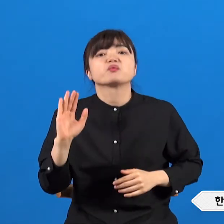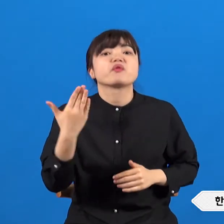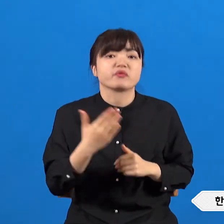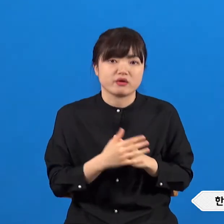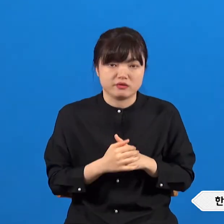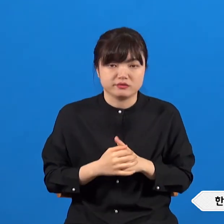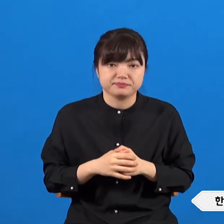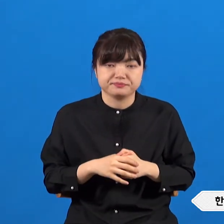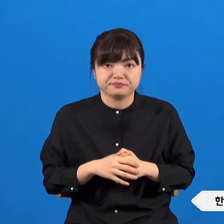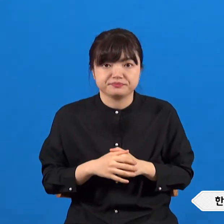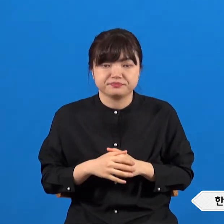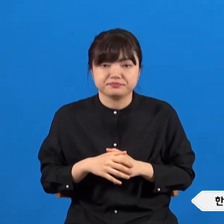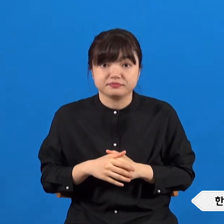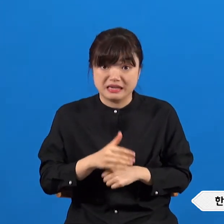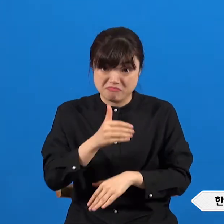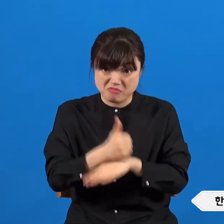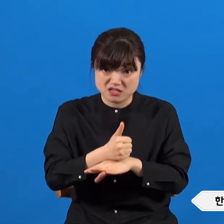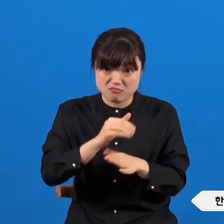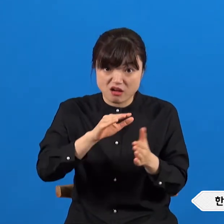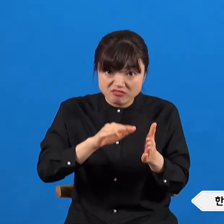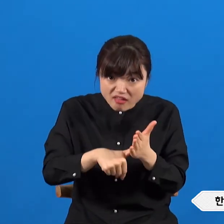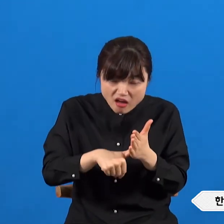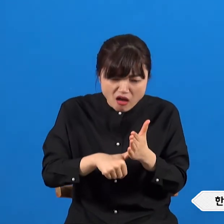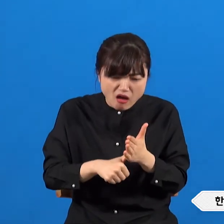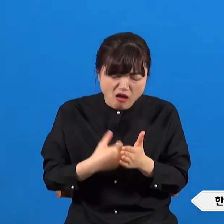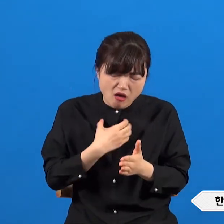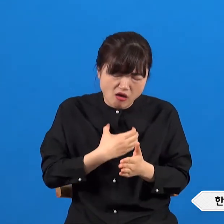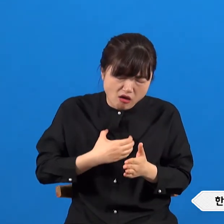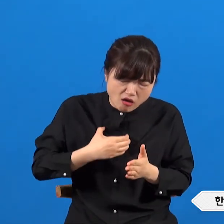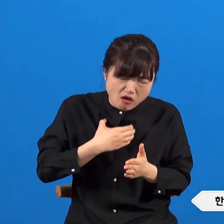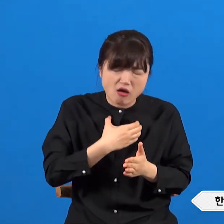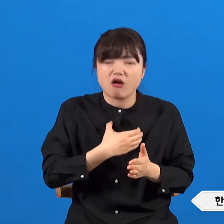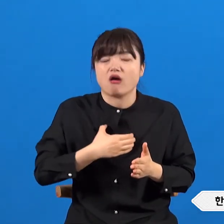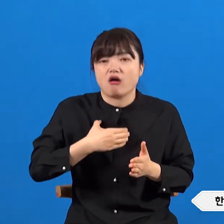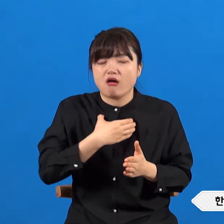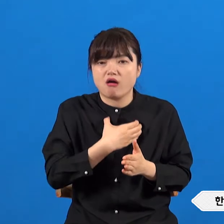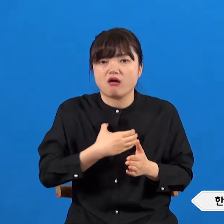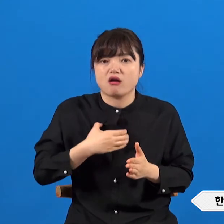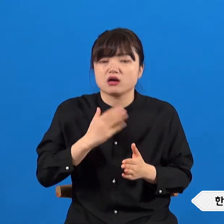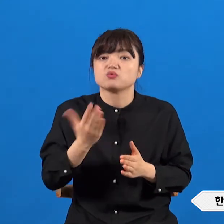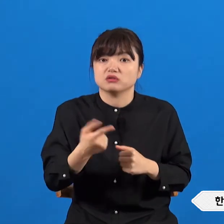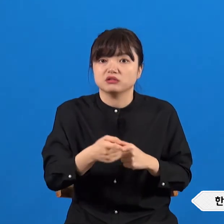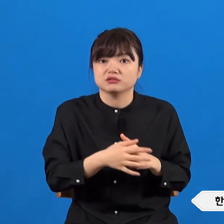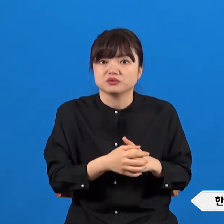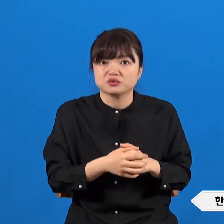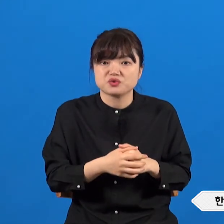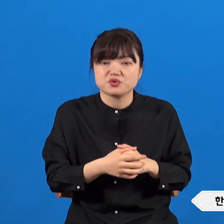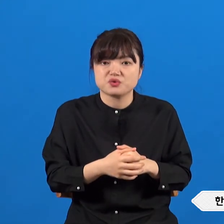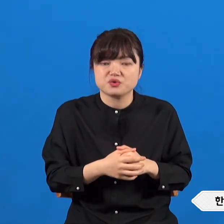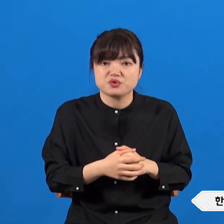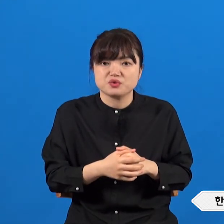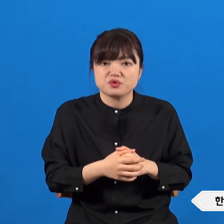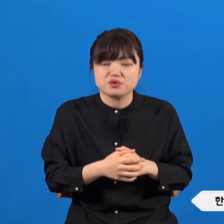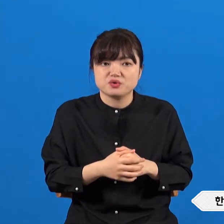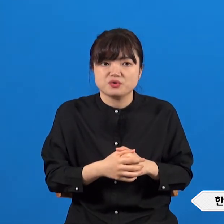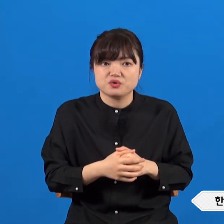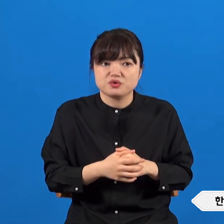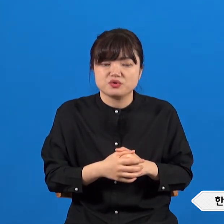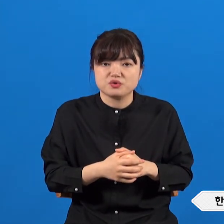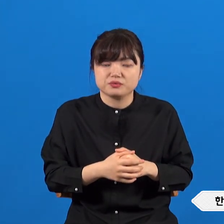버립니다. 말세가 고통스러운 때가 되는 것이 그런 무관심과 냉담함이 판을 치기